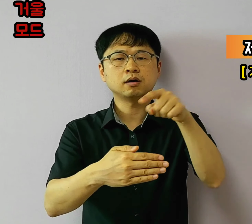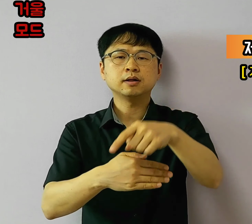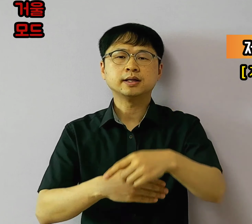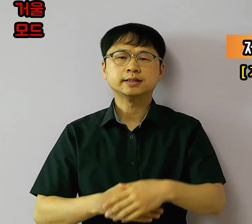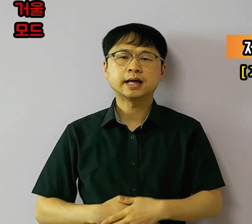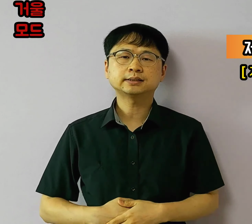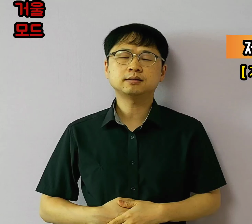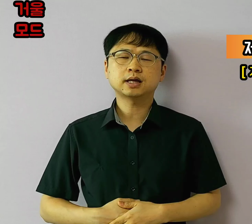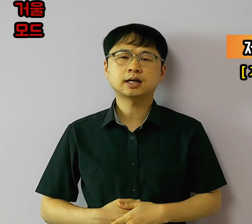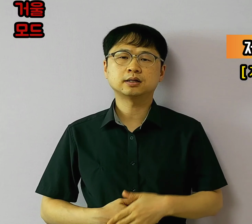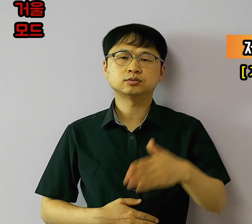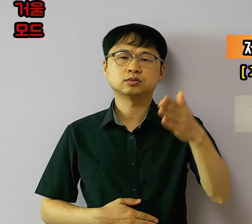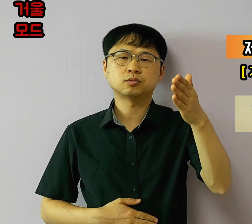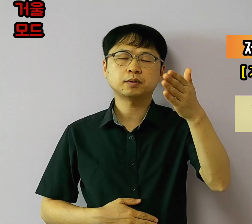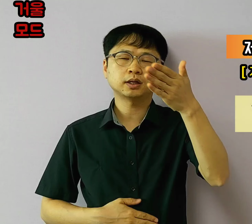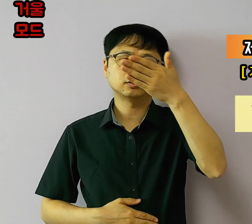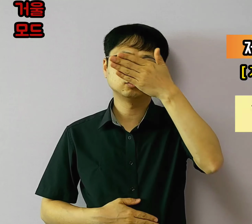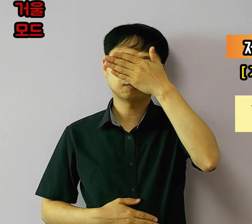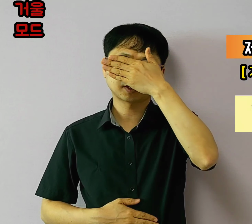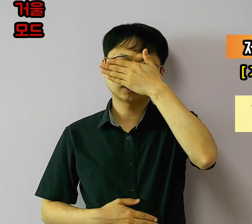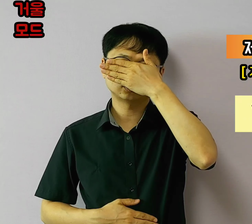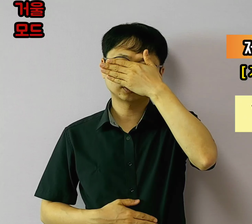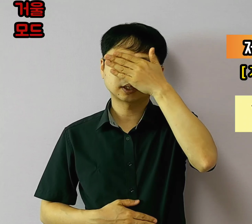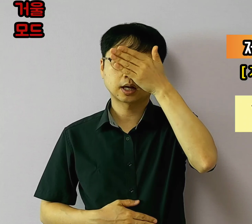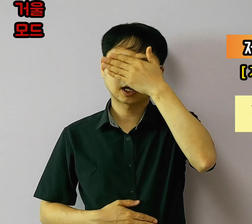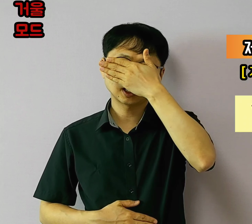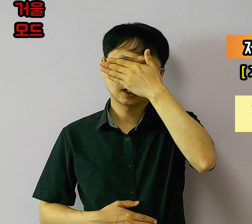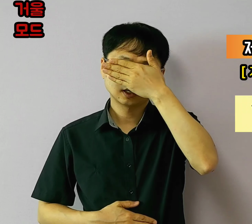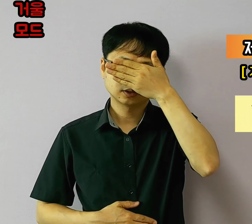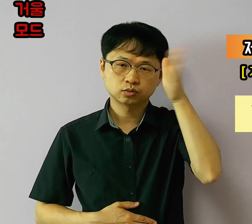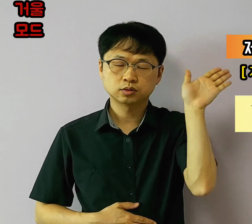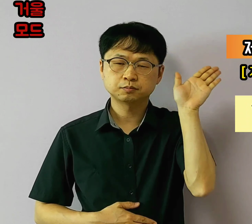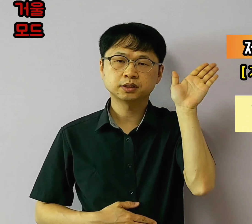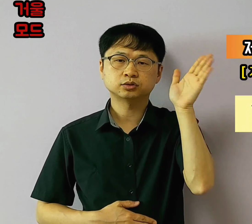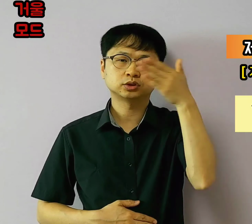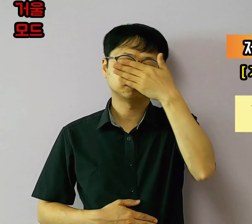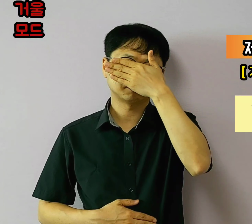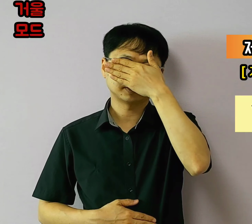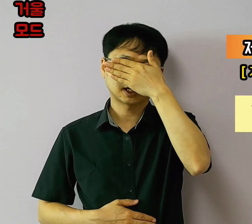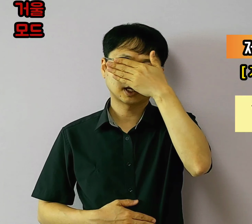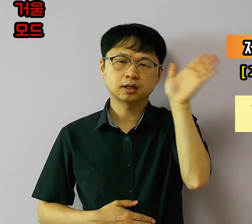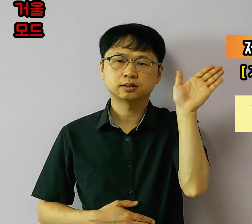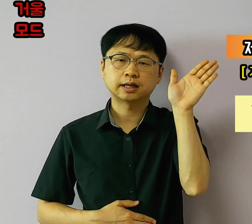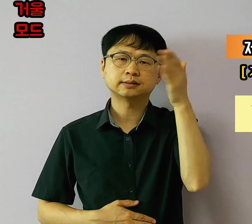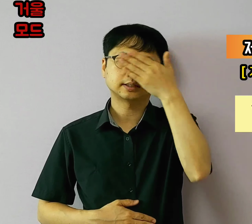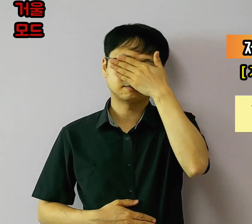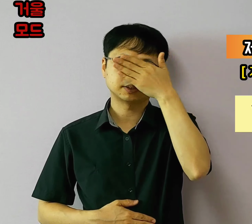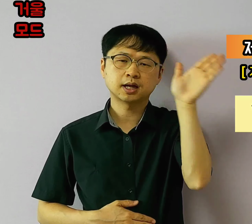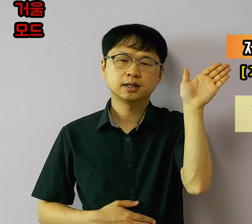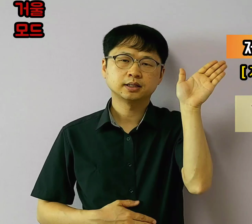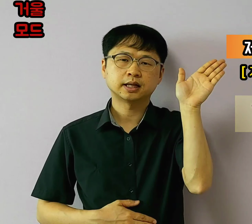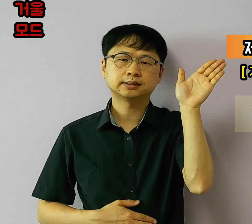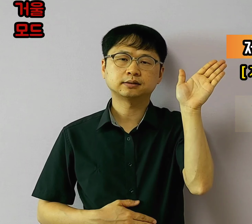넘어 낯설다 라는 소는 손바닥을 눈앞에 가려주셨다가 손을 펼쳐주시면 됩니다. 낯설다입니다.